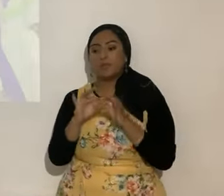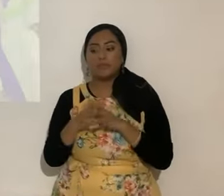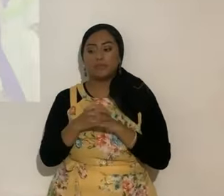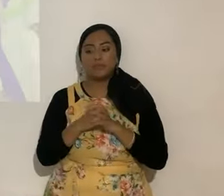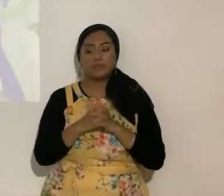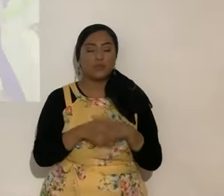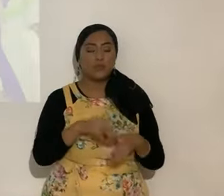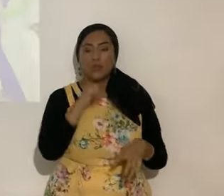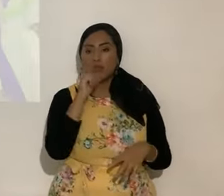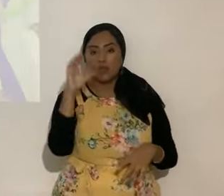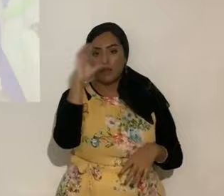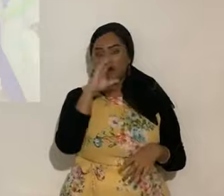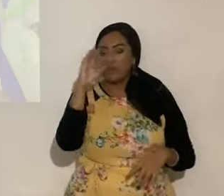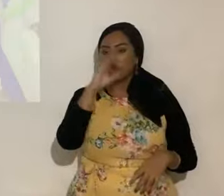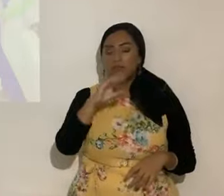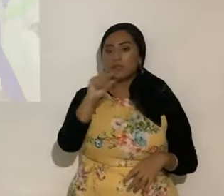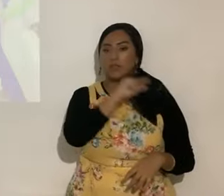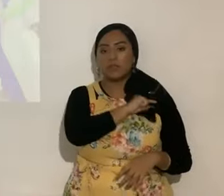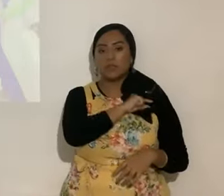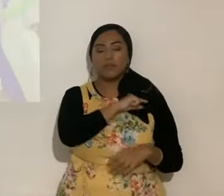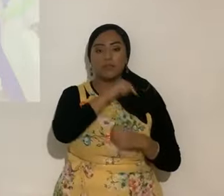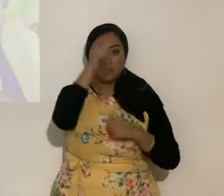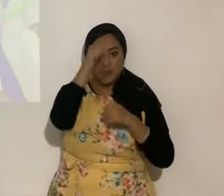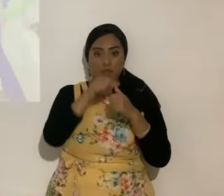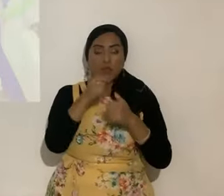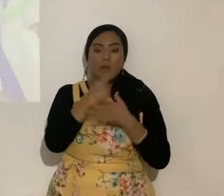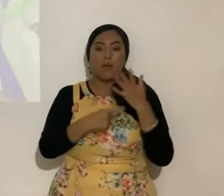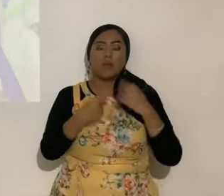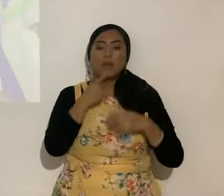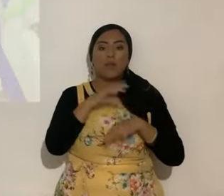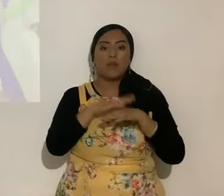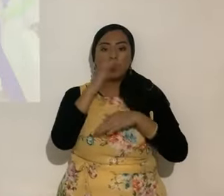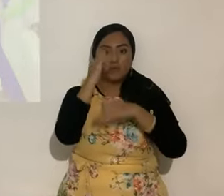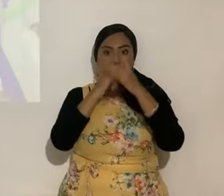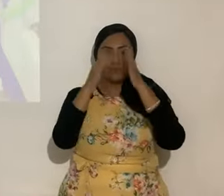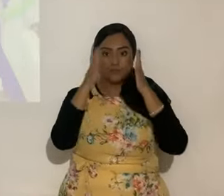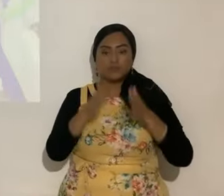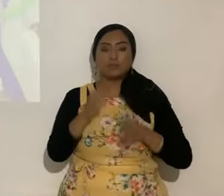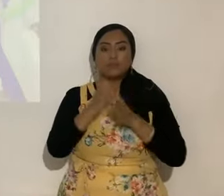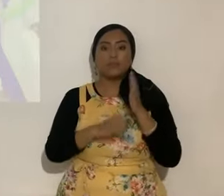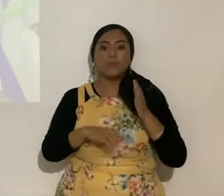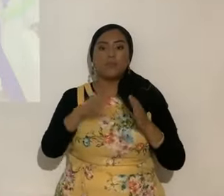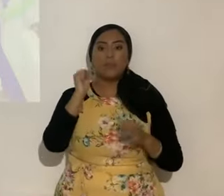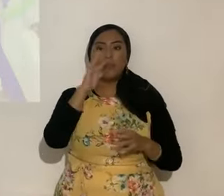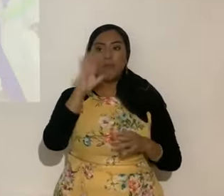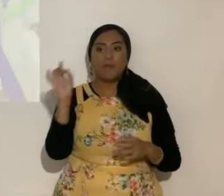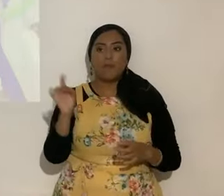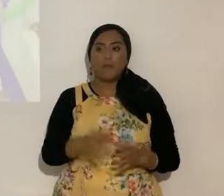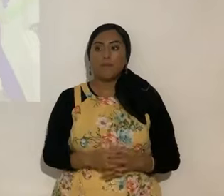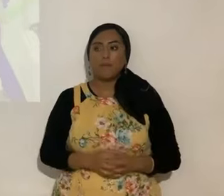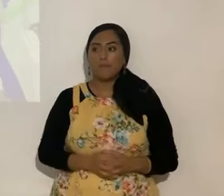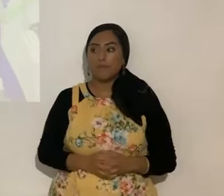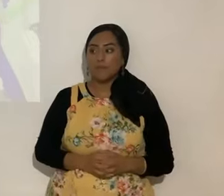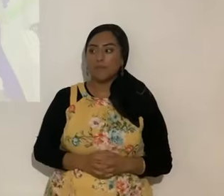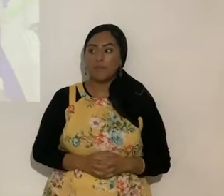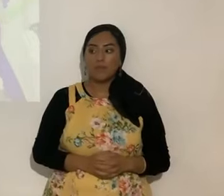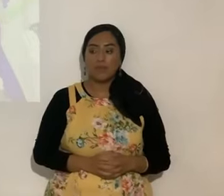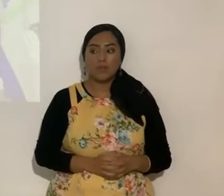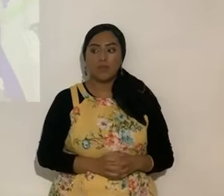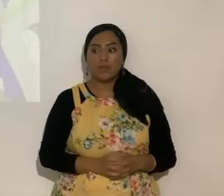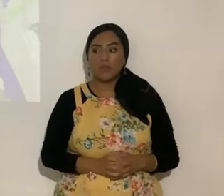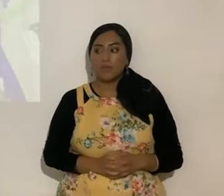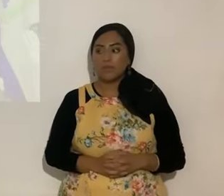No busques culpables. Recuerden lo que dice Isaías, capítulo 58, el dedo señalador. Porque si se pone el